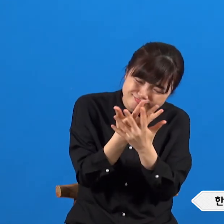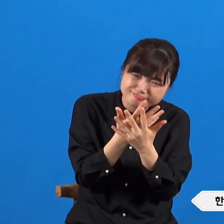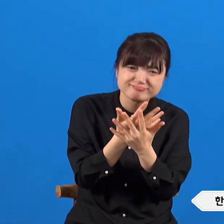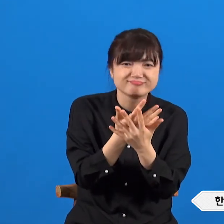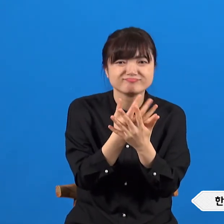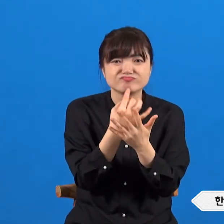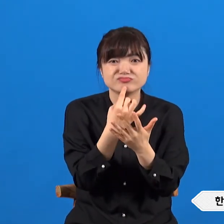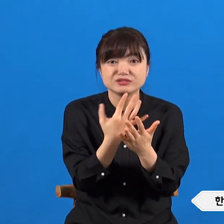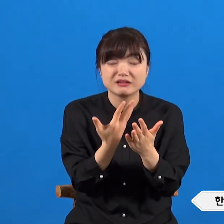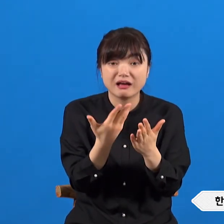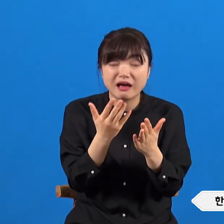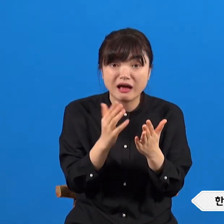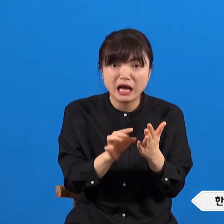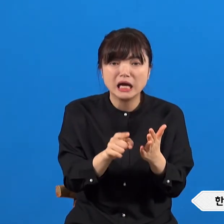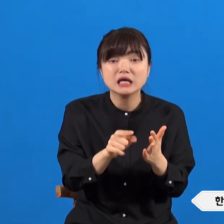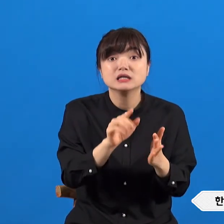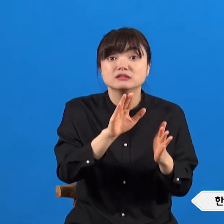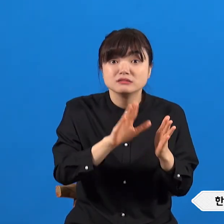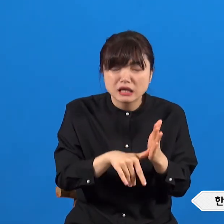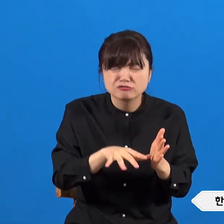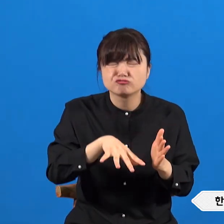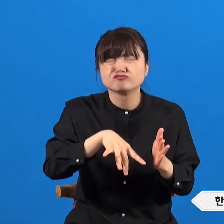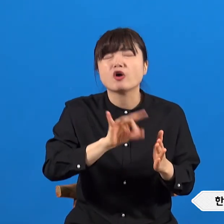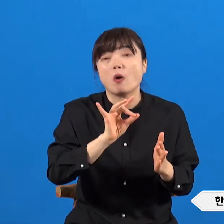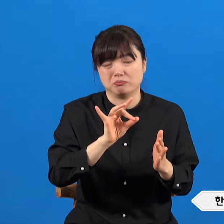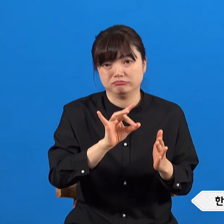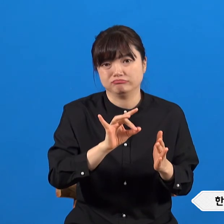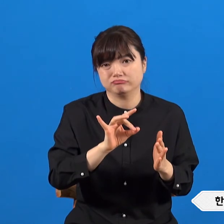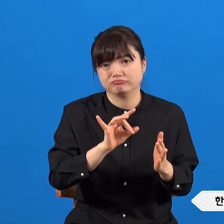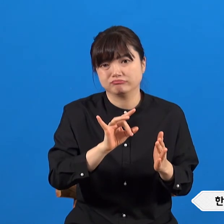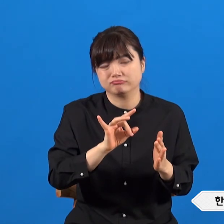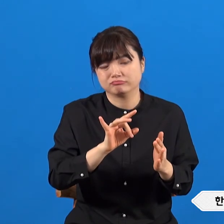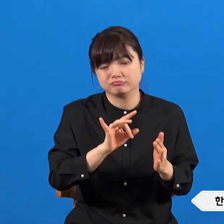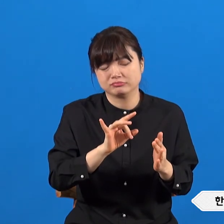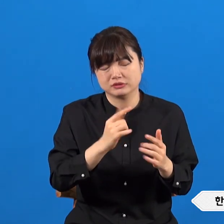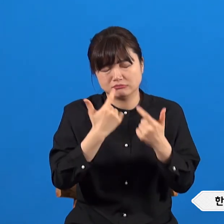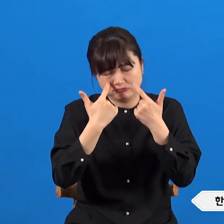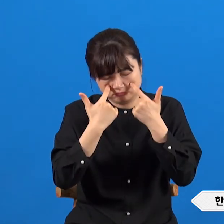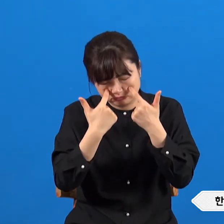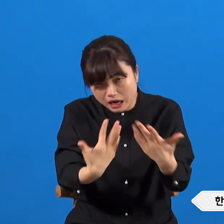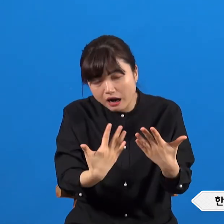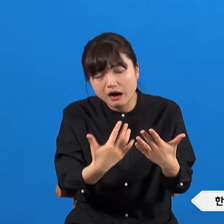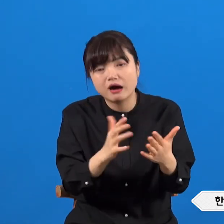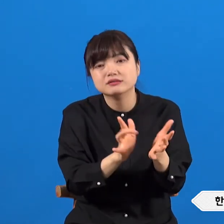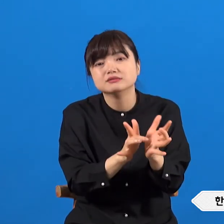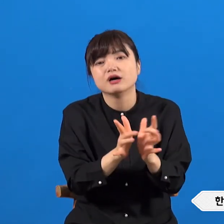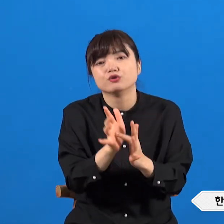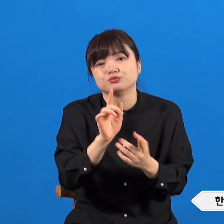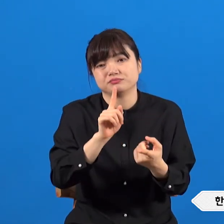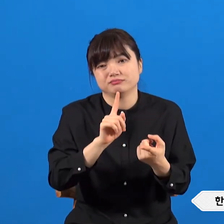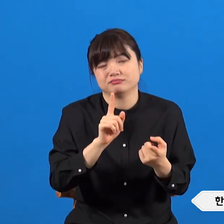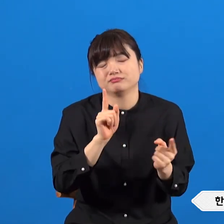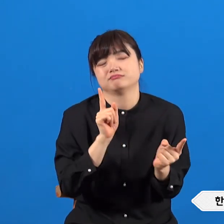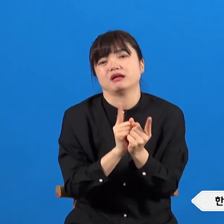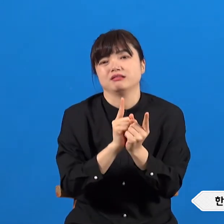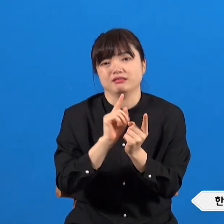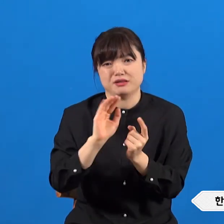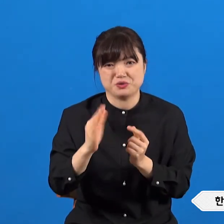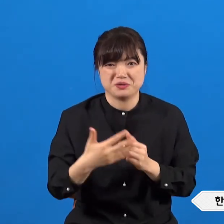주님이었습니다. 그런데 그 거적대기 움막 속에서 너무나도 생생하게 예수님을 만난